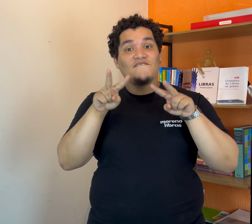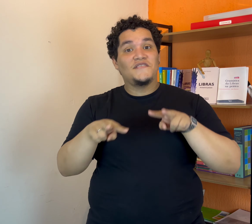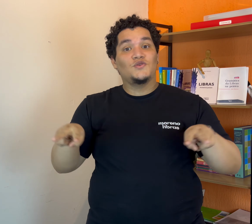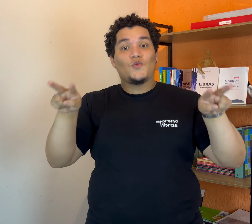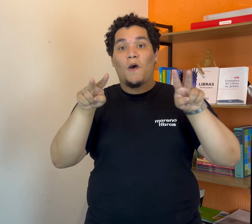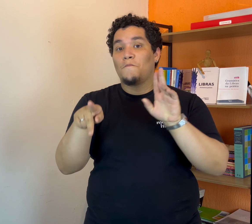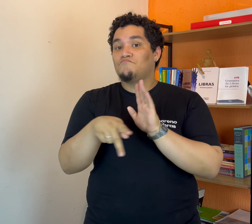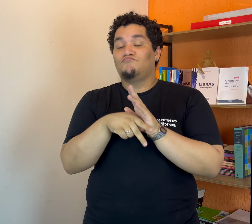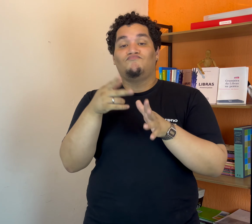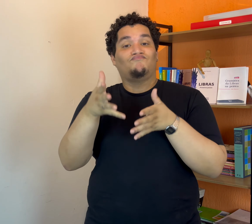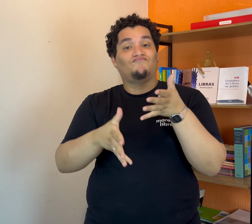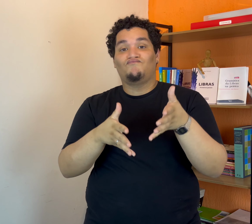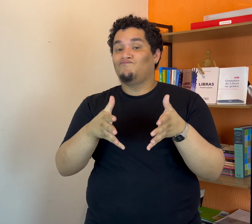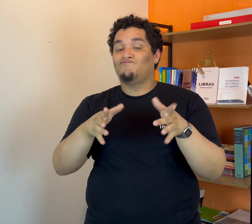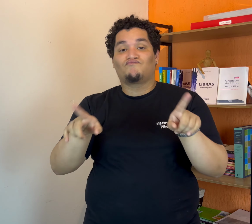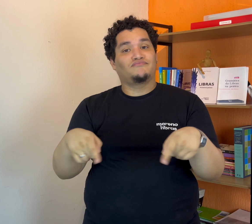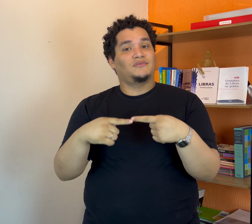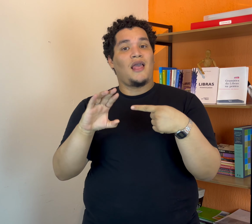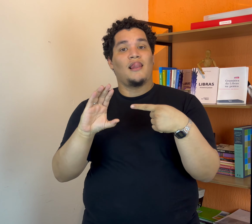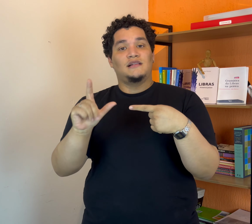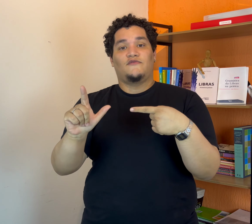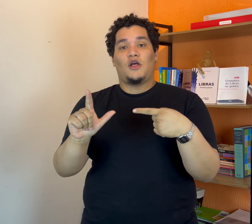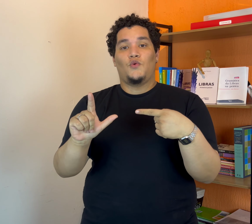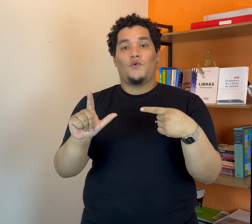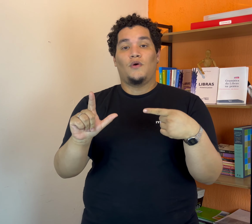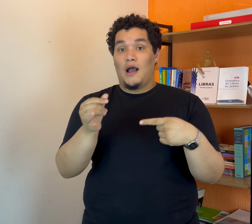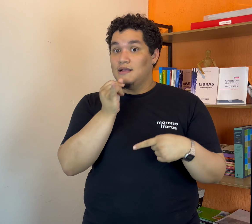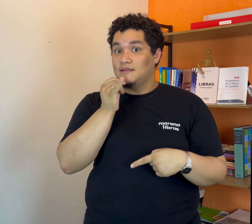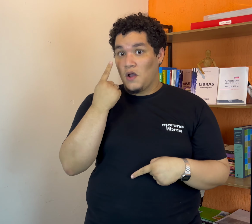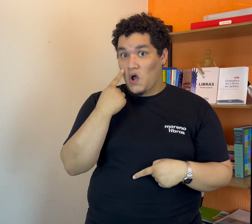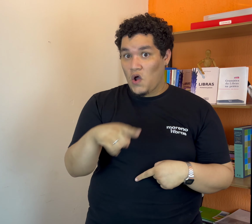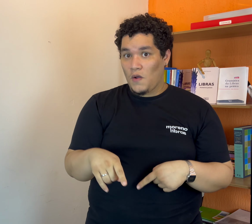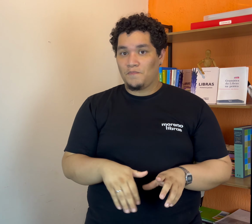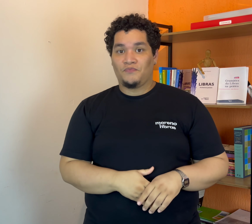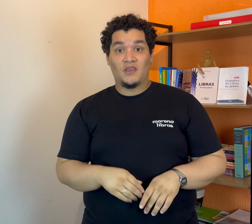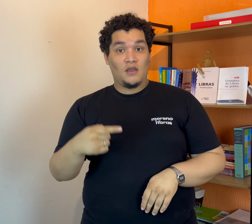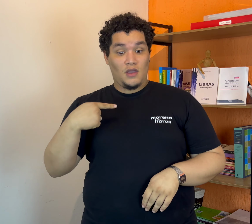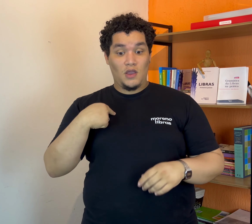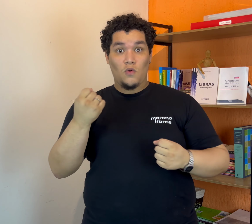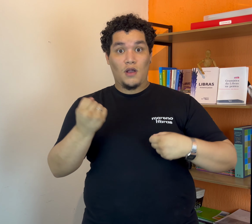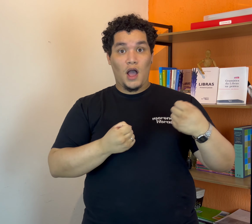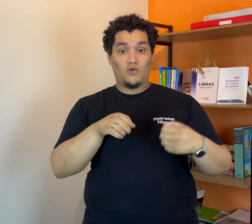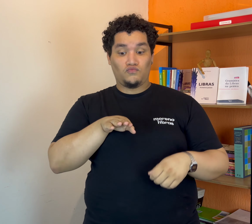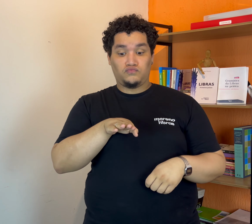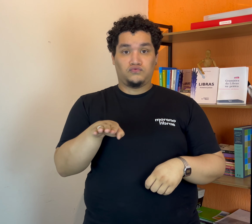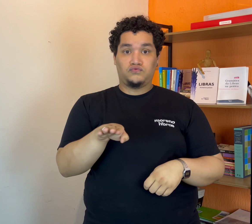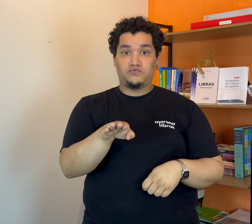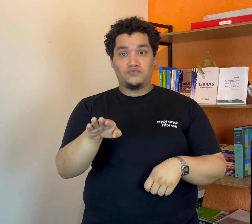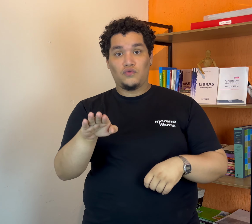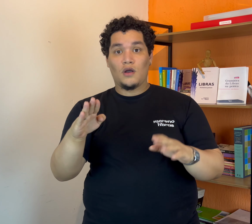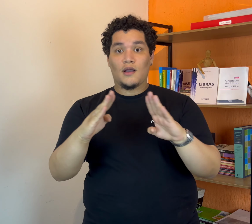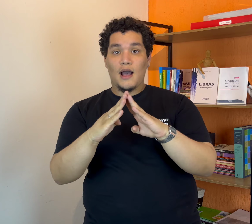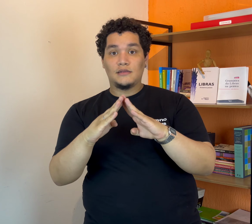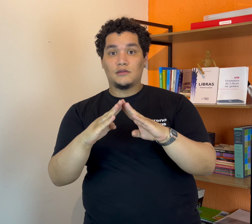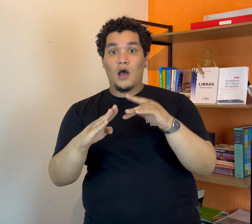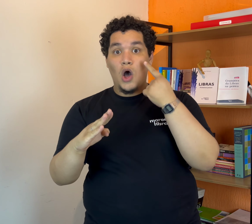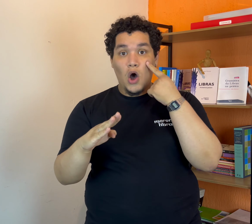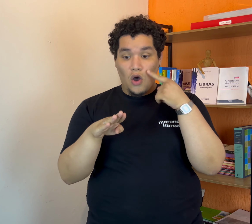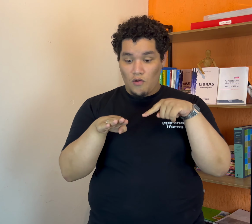sua visualidade. Porque o sinal ele é utilizado a partir de um classificador. Observe. Olha só.